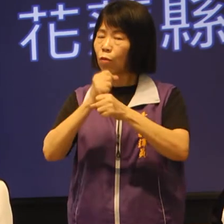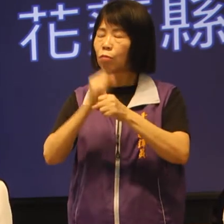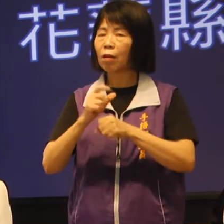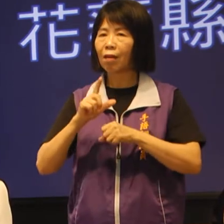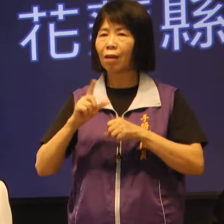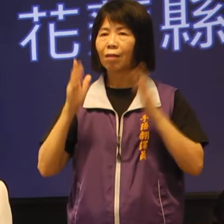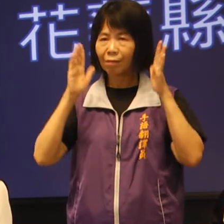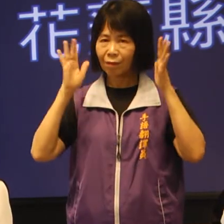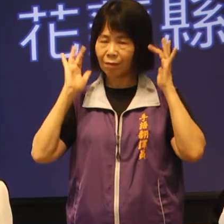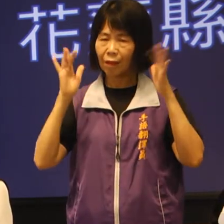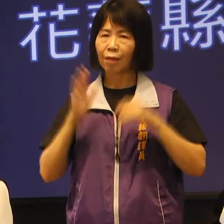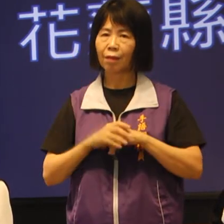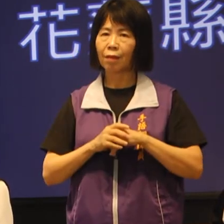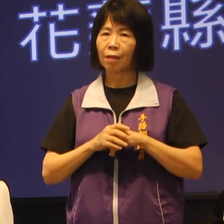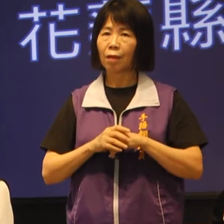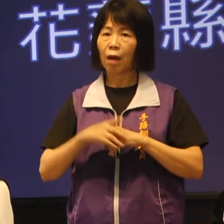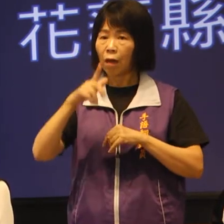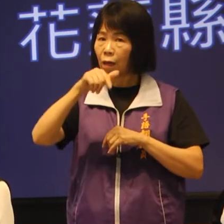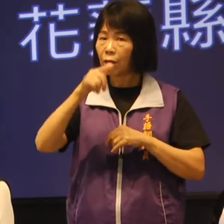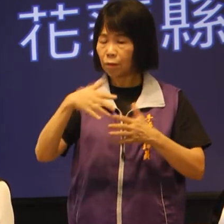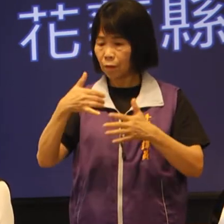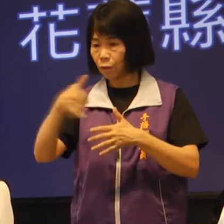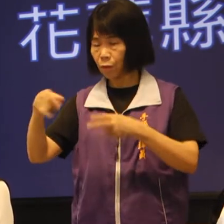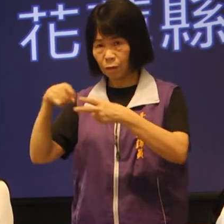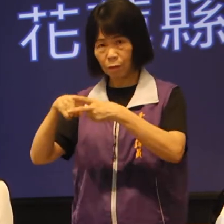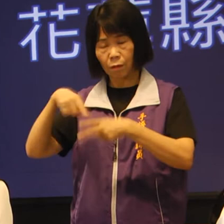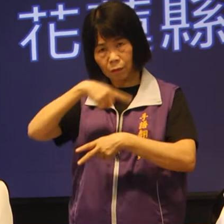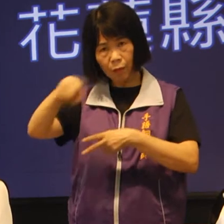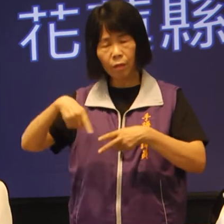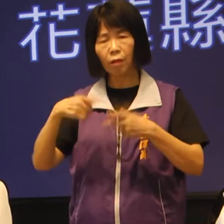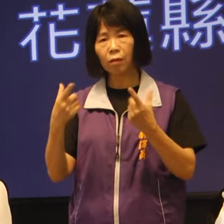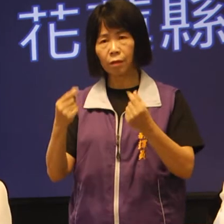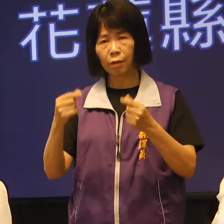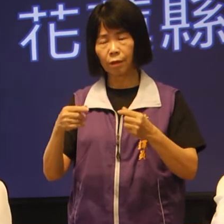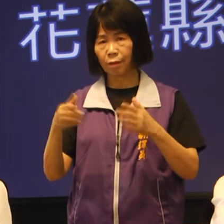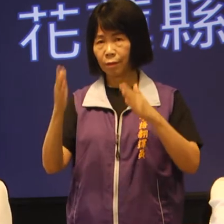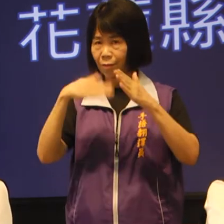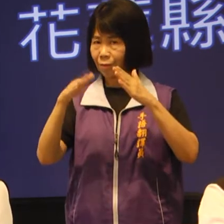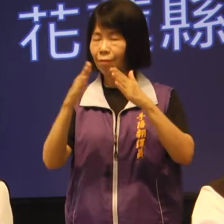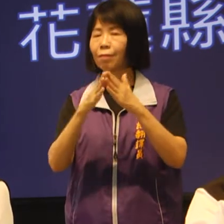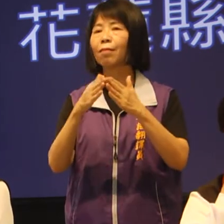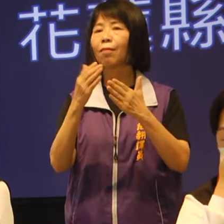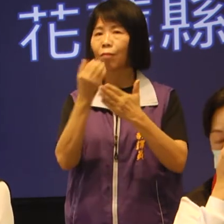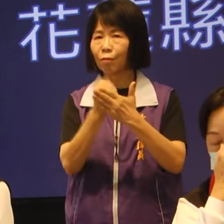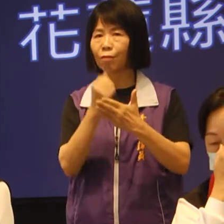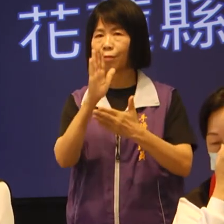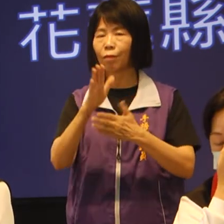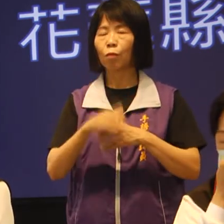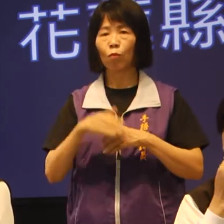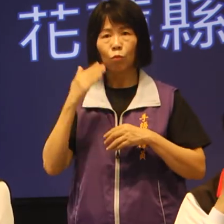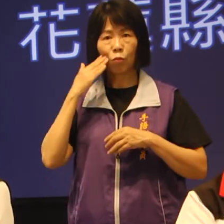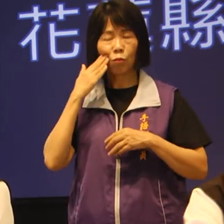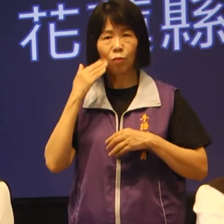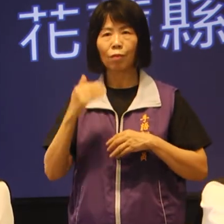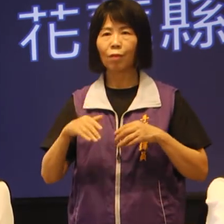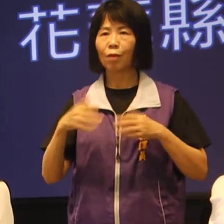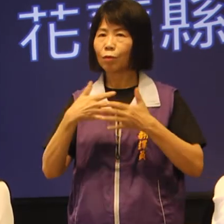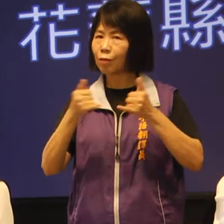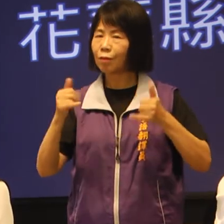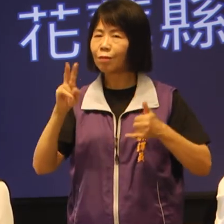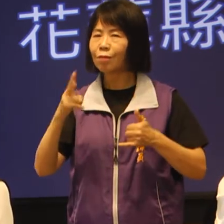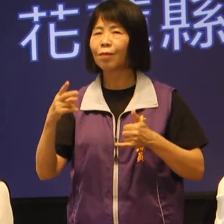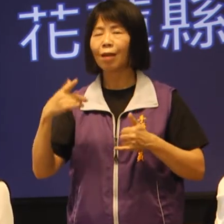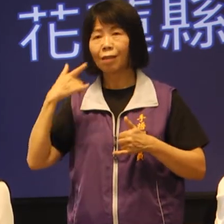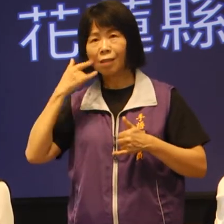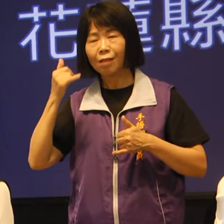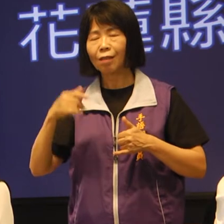教职员工呢都是正常在学校上班情形，所以孩子或者是家长如果方便的话，其实可以